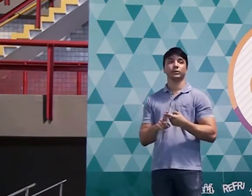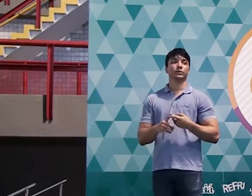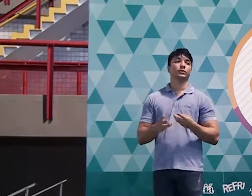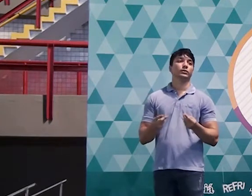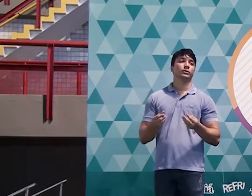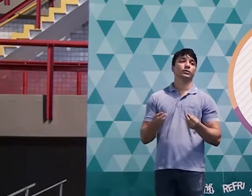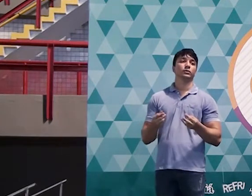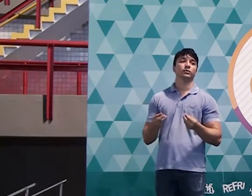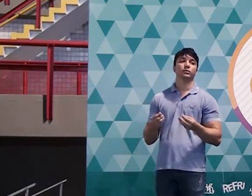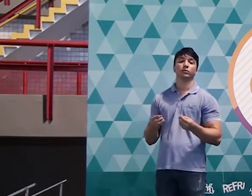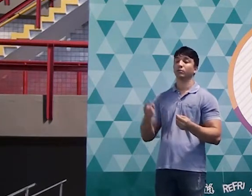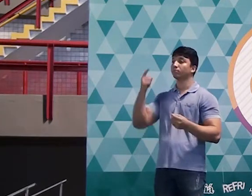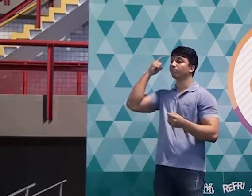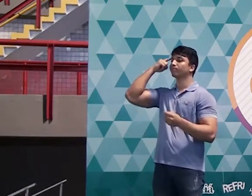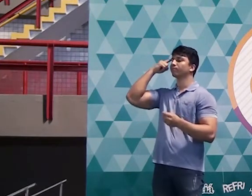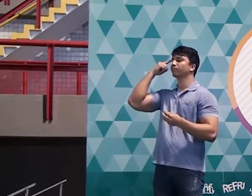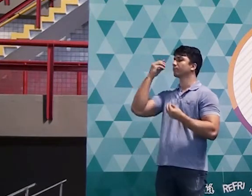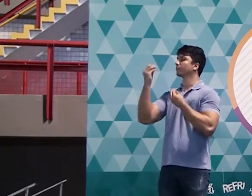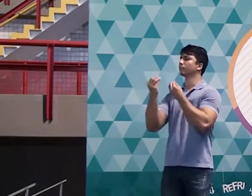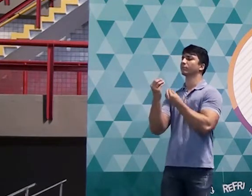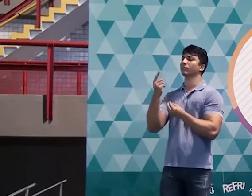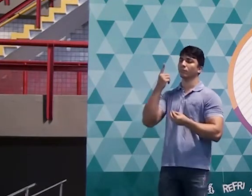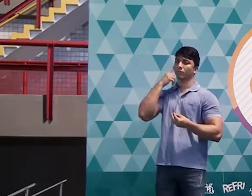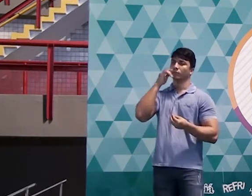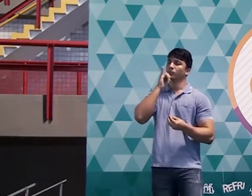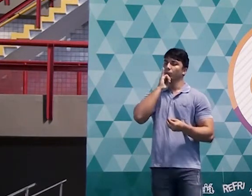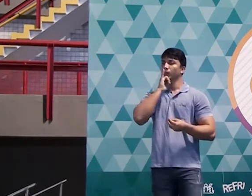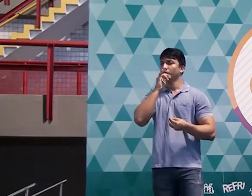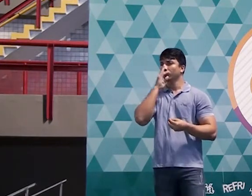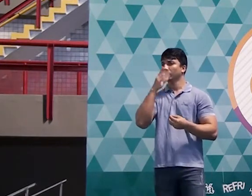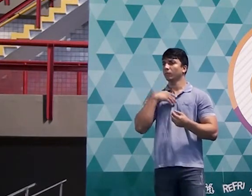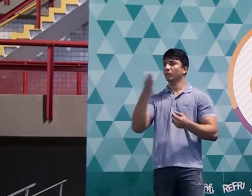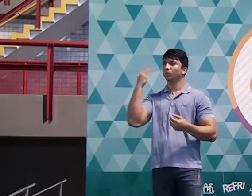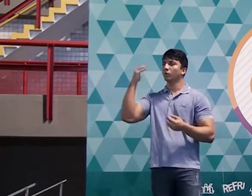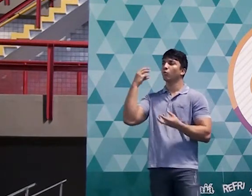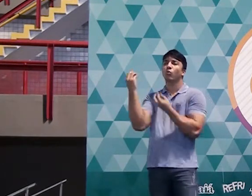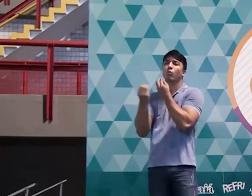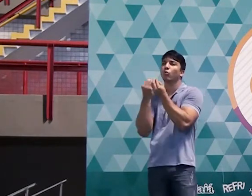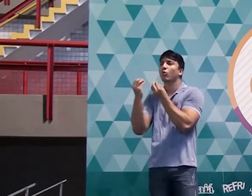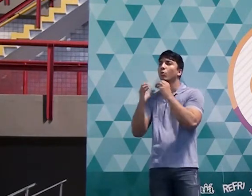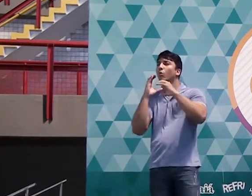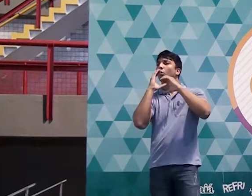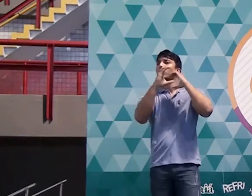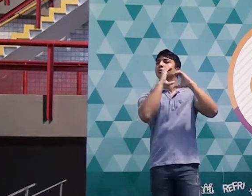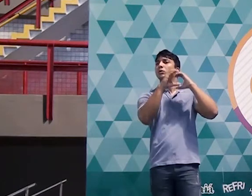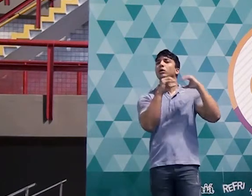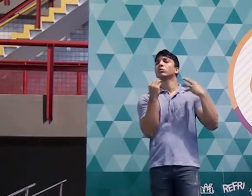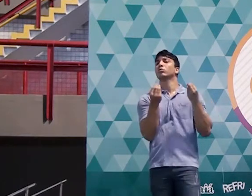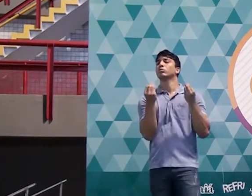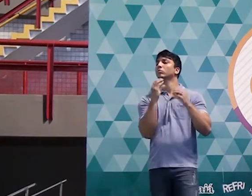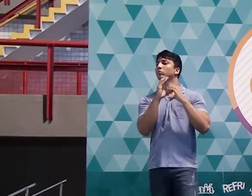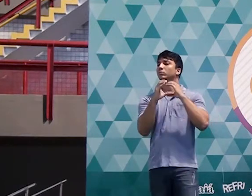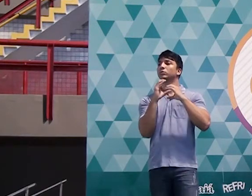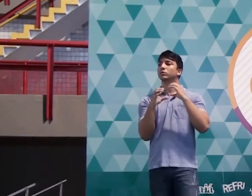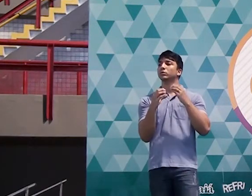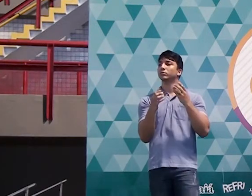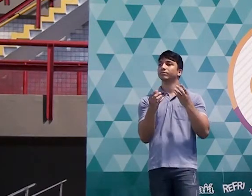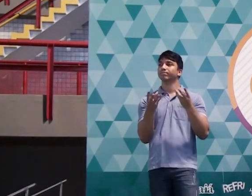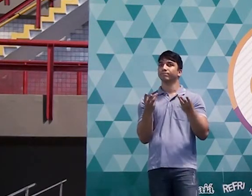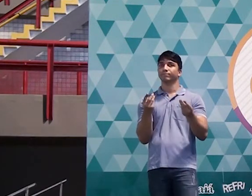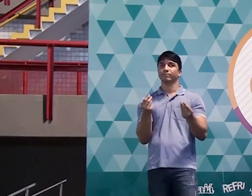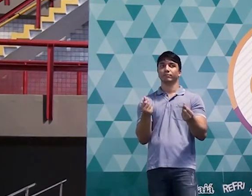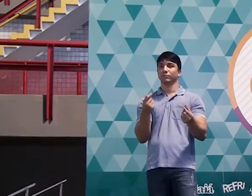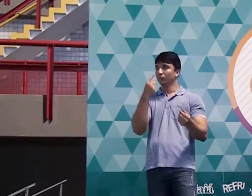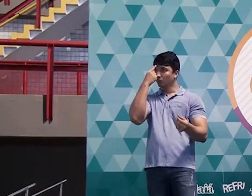e para pensar. Se tu tivesse nessa época, como é que tu ia saber o que está acontecendo? Não ia